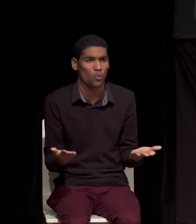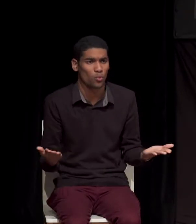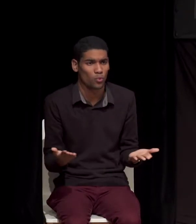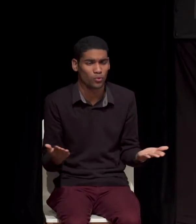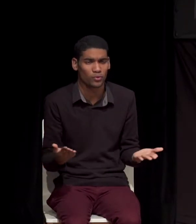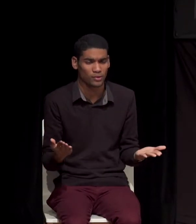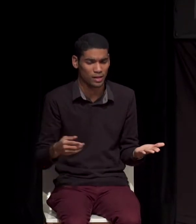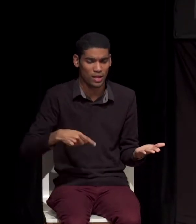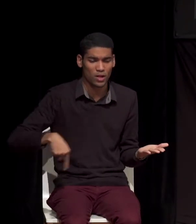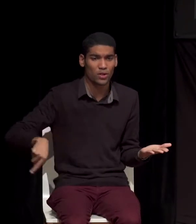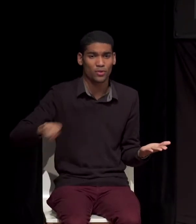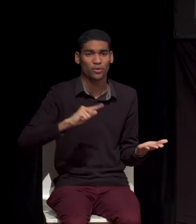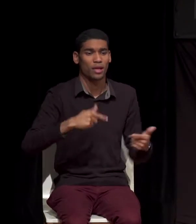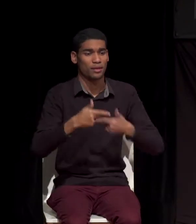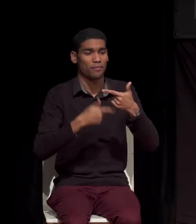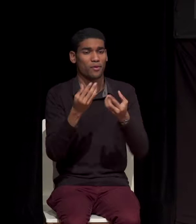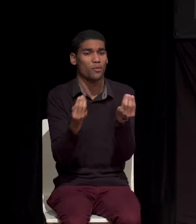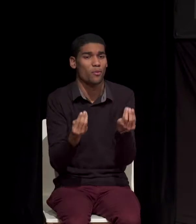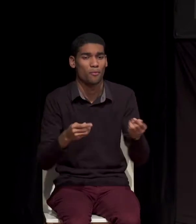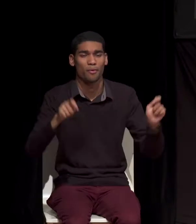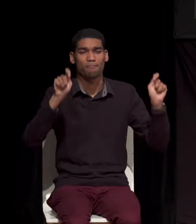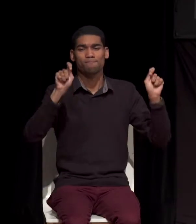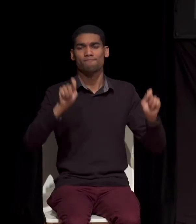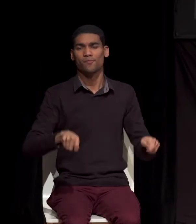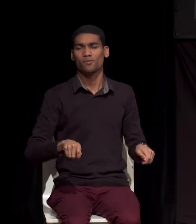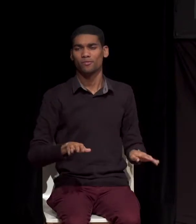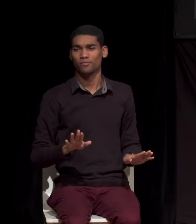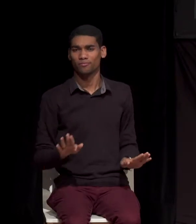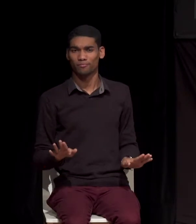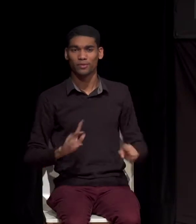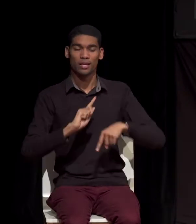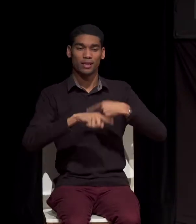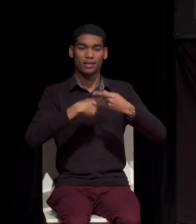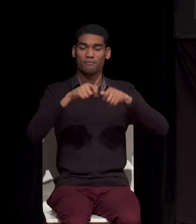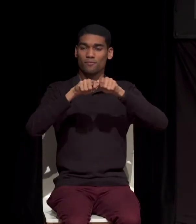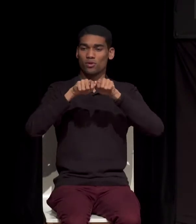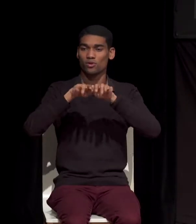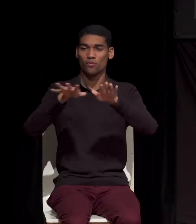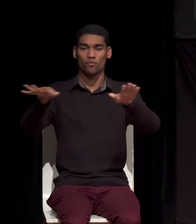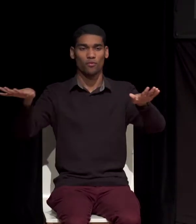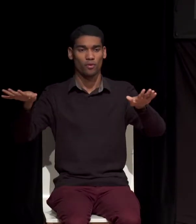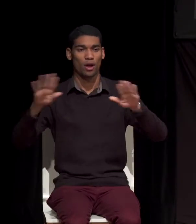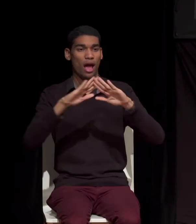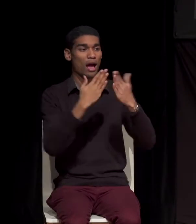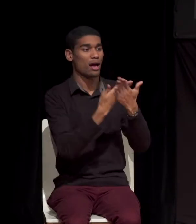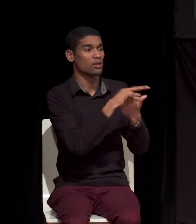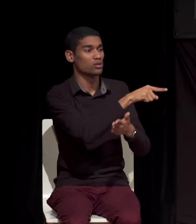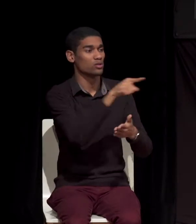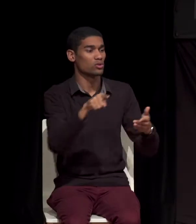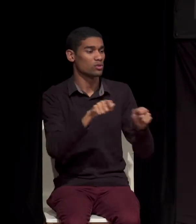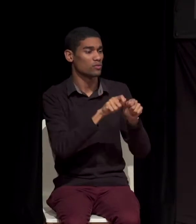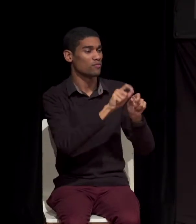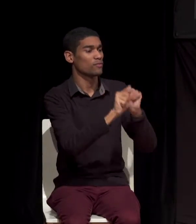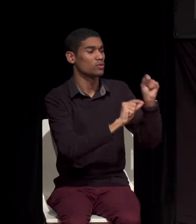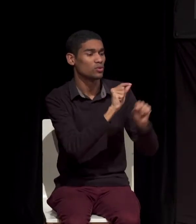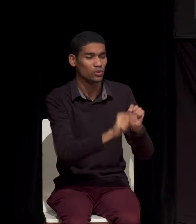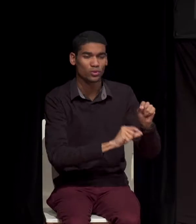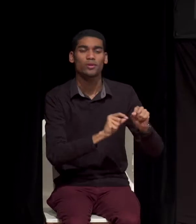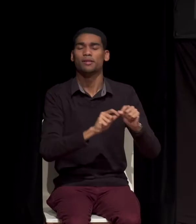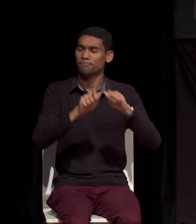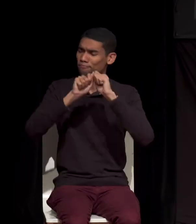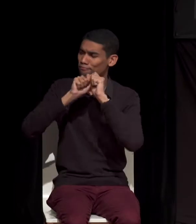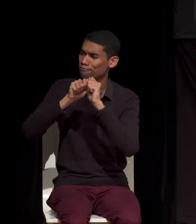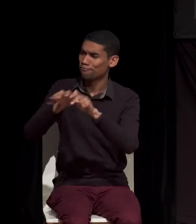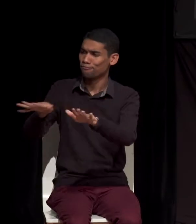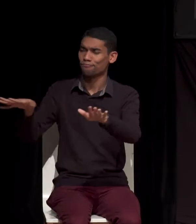com possibilidades. Precisamos divulgar o que as escolas estão fazendo. E essas